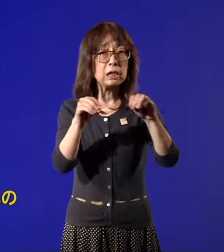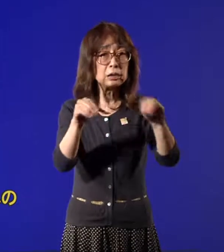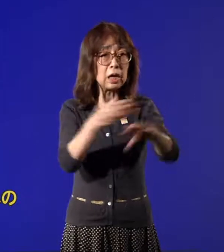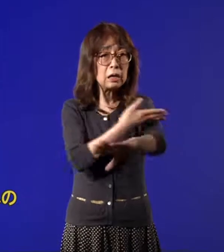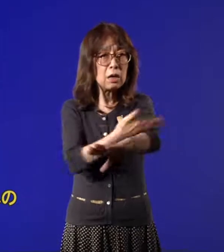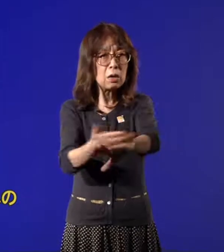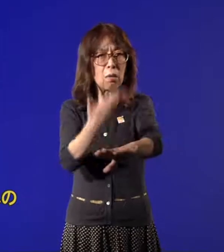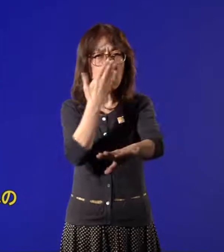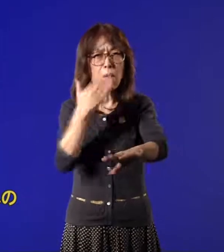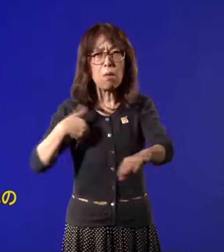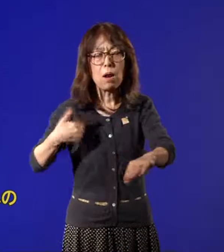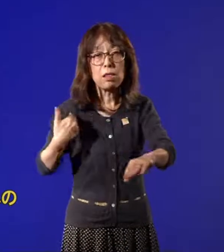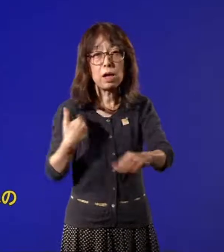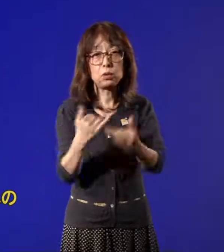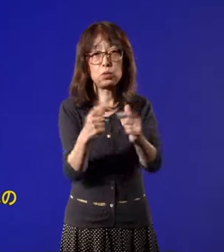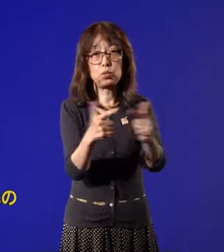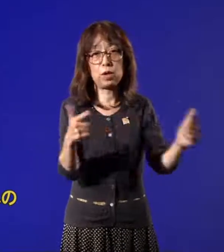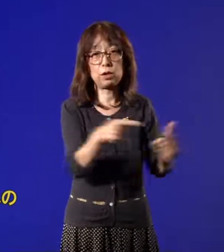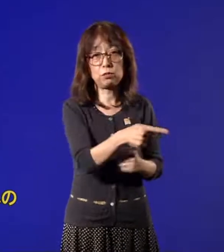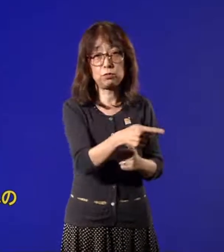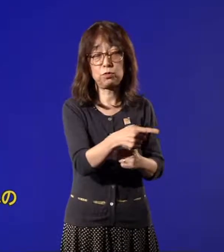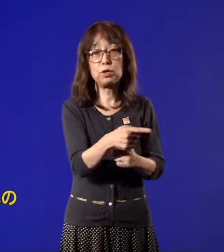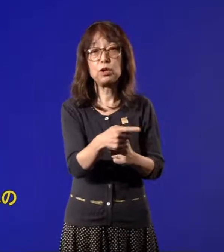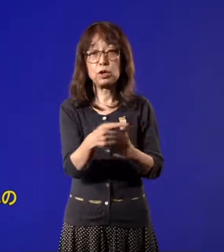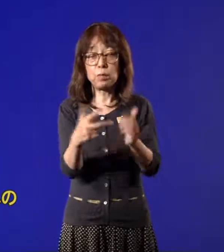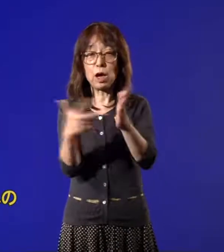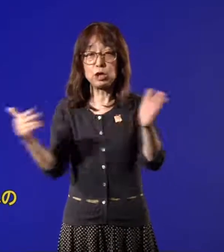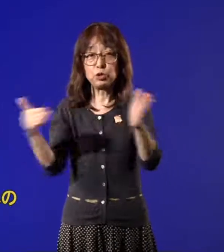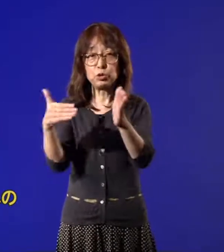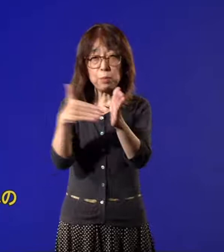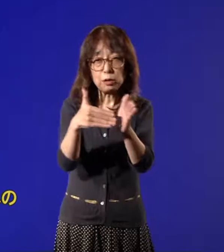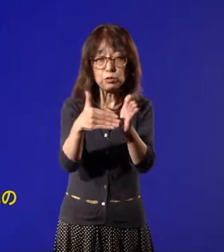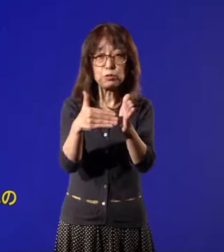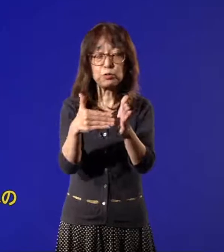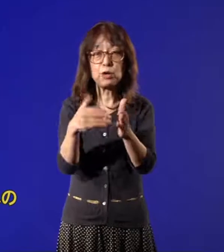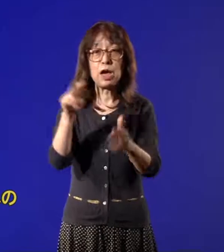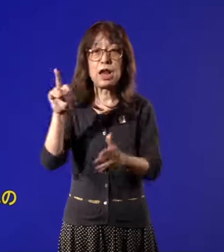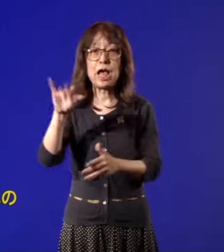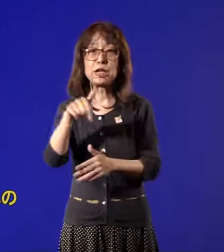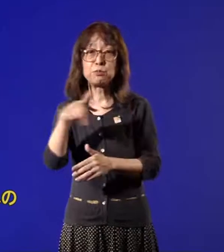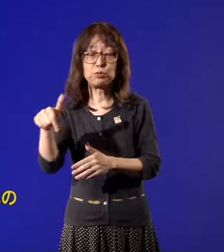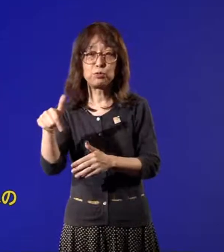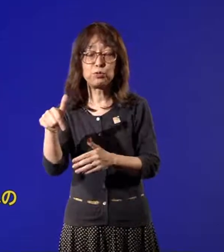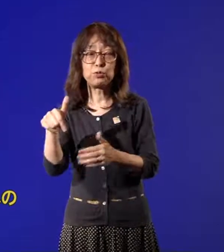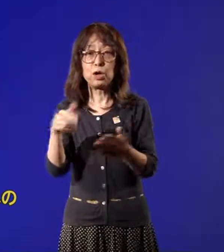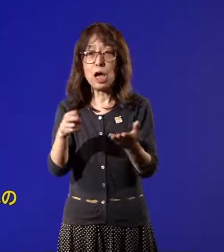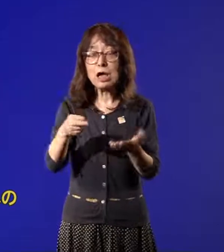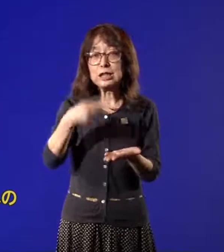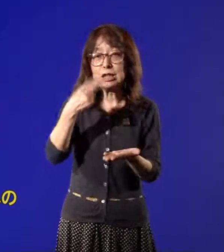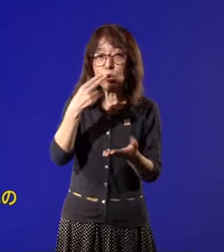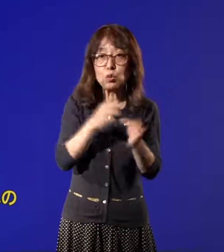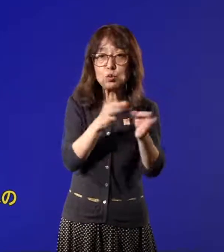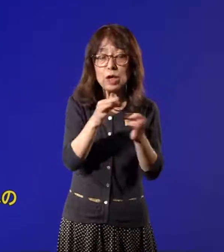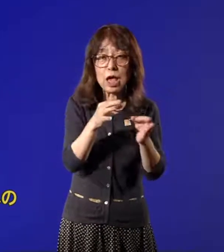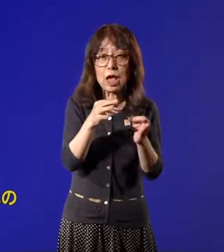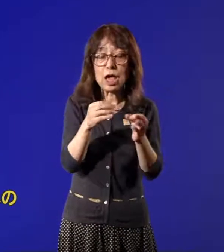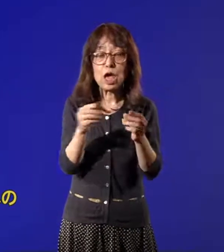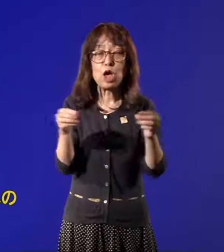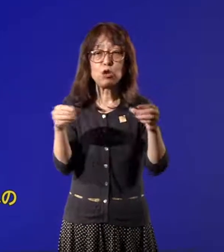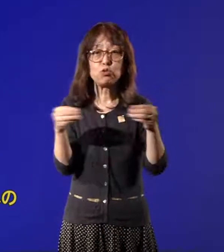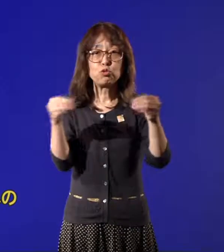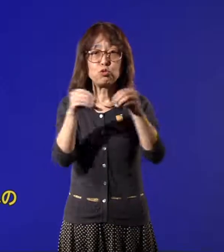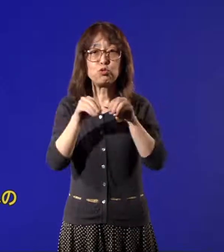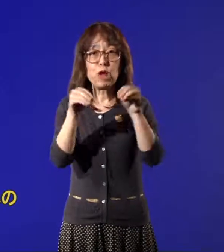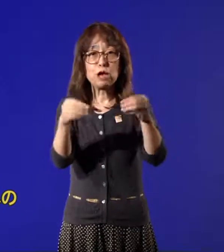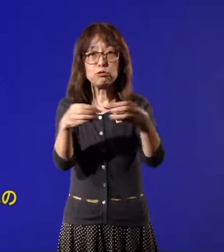話ありましたが、はい、一方で週末ライブハウスと、飲食店でのクラスター、また今回もグループホームでのクラ